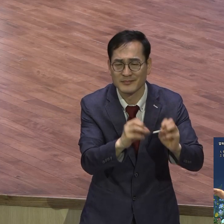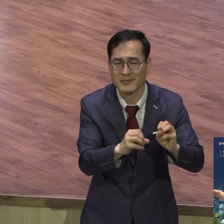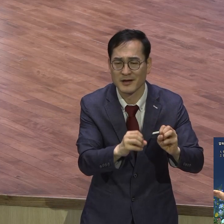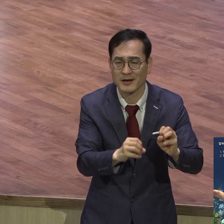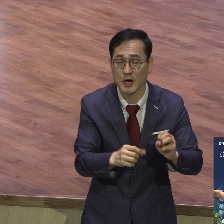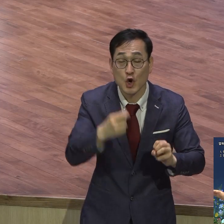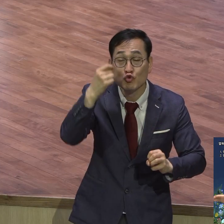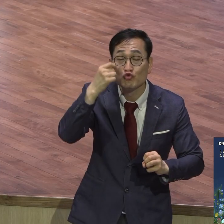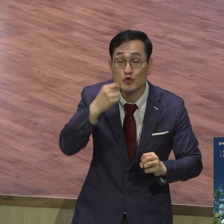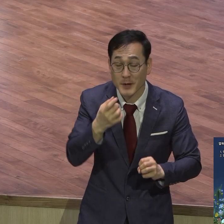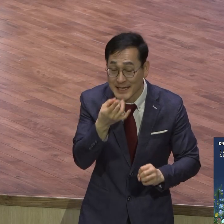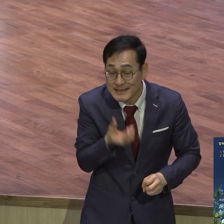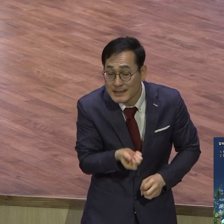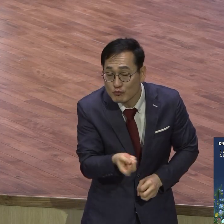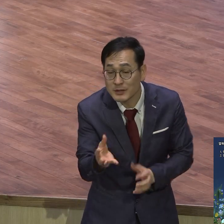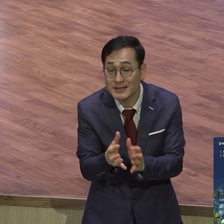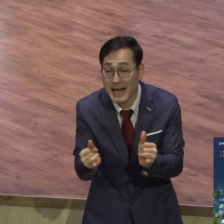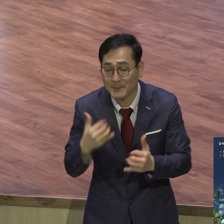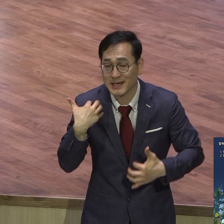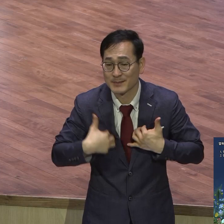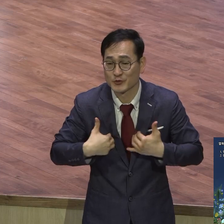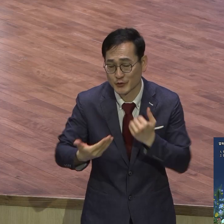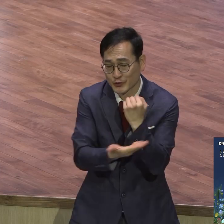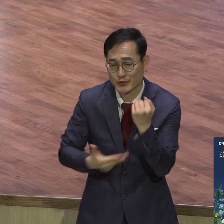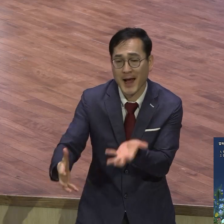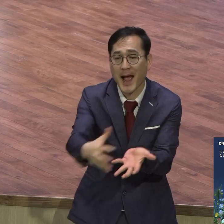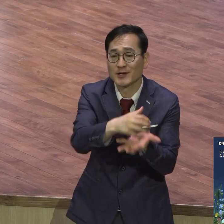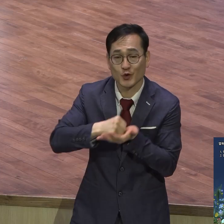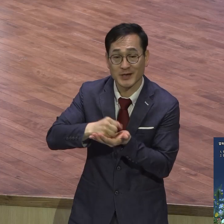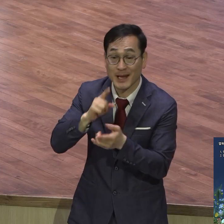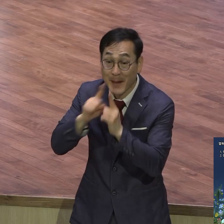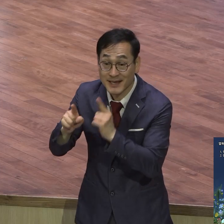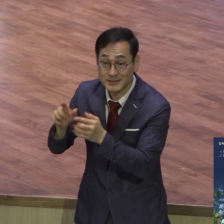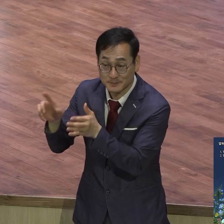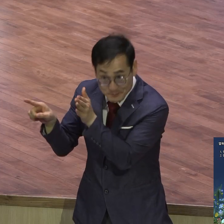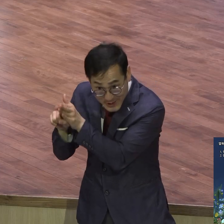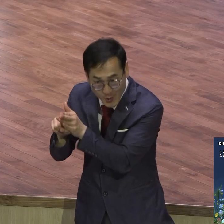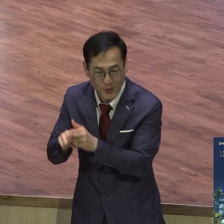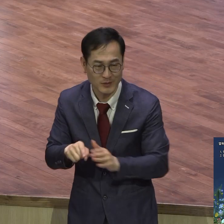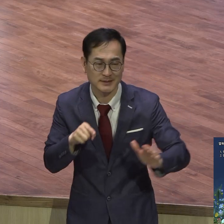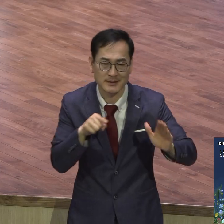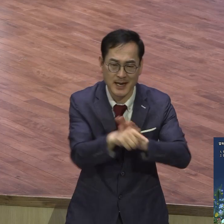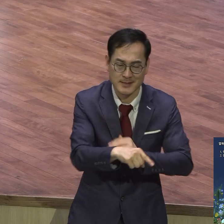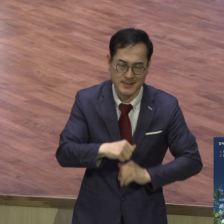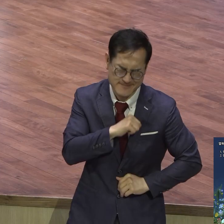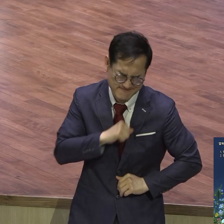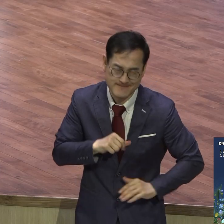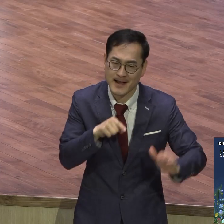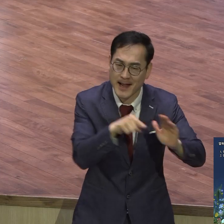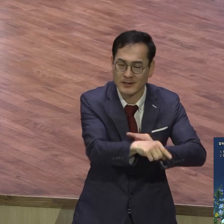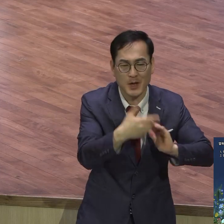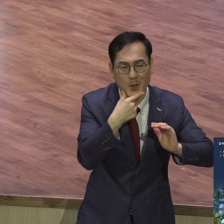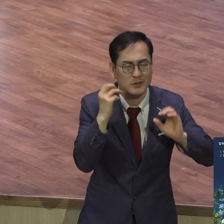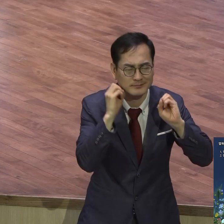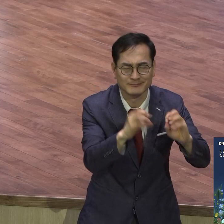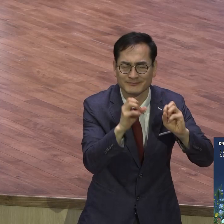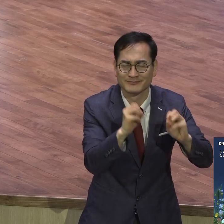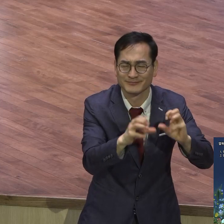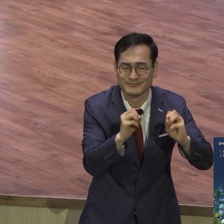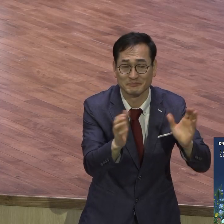돌아오리라 이 비밀을요 억지로 대고 바울이 바울이 하고싶이 했는지 아십니까